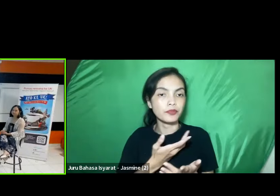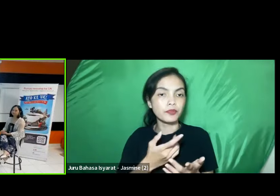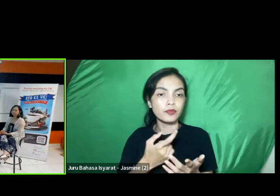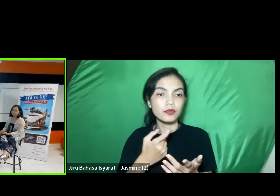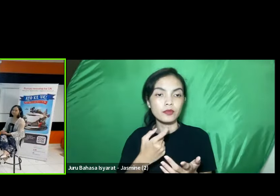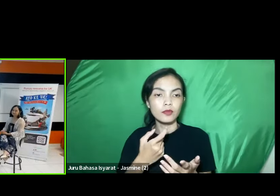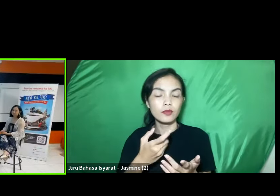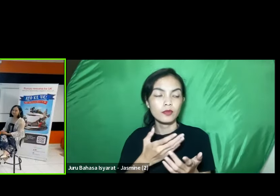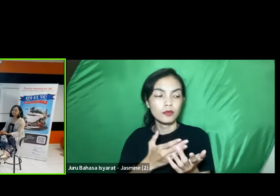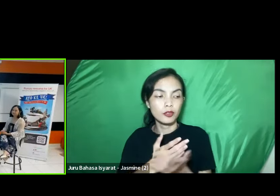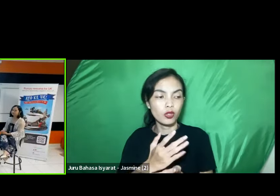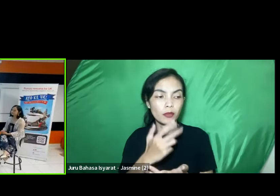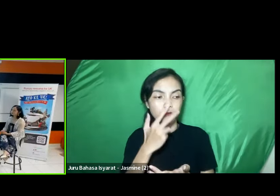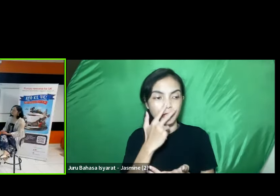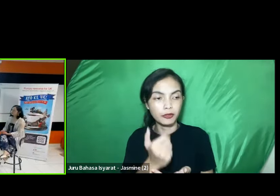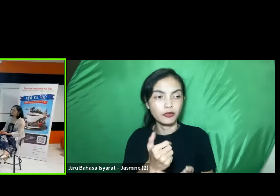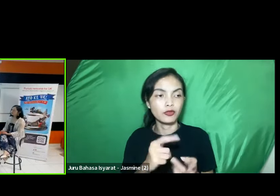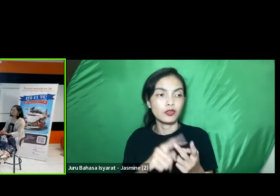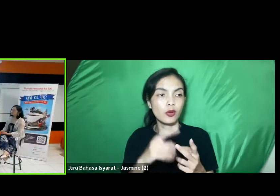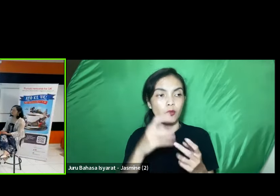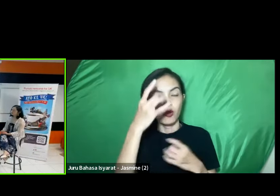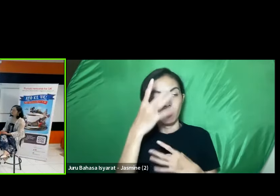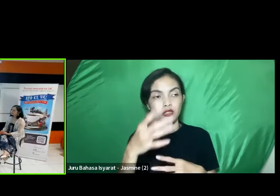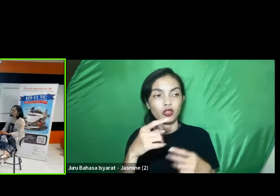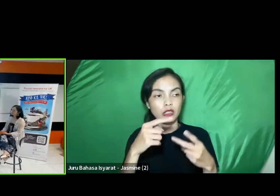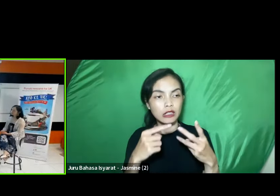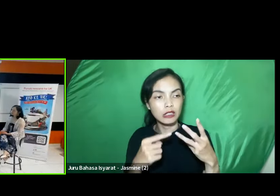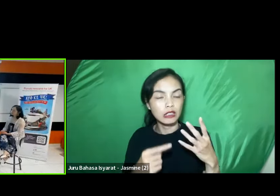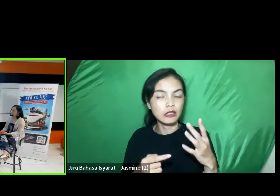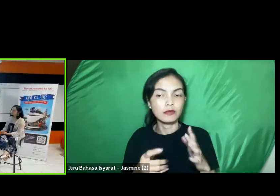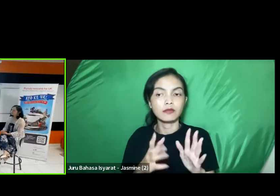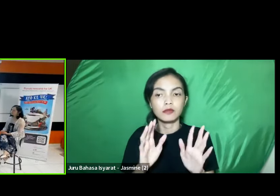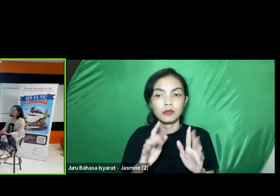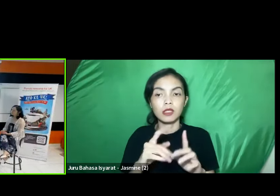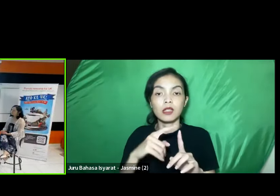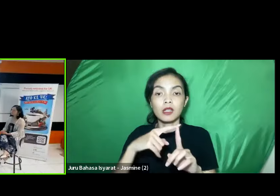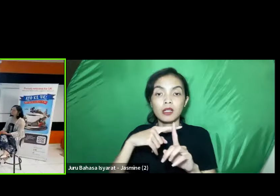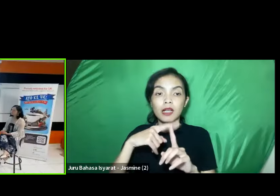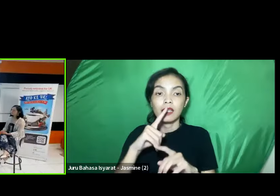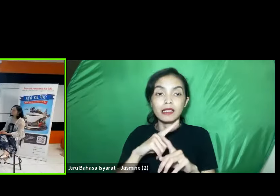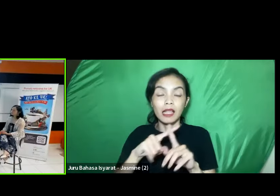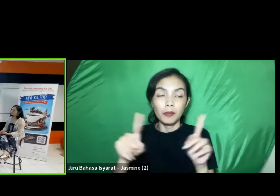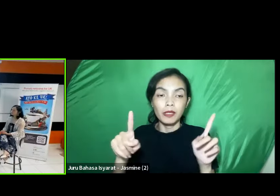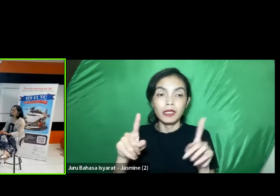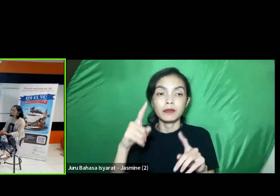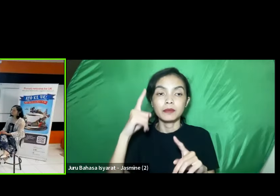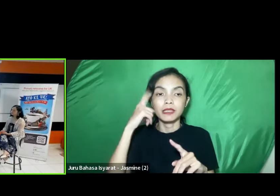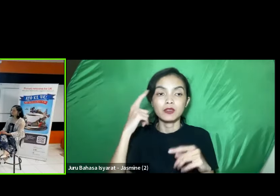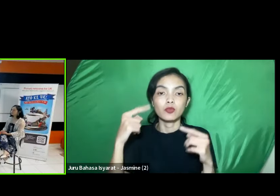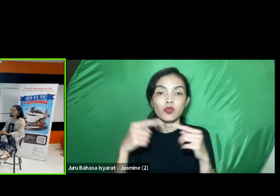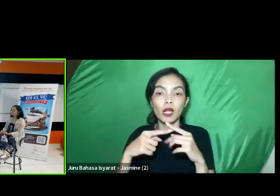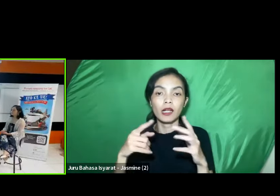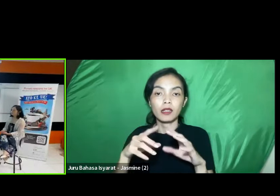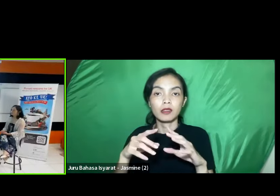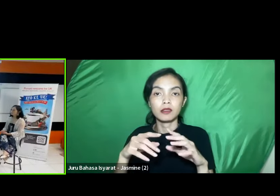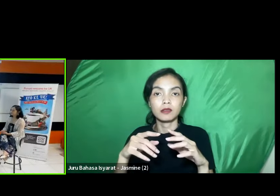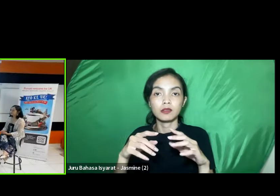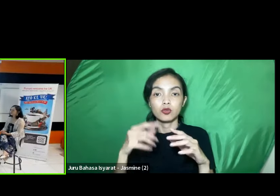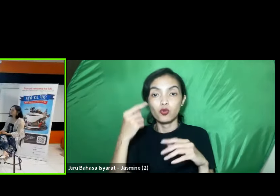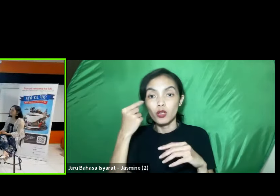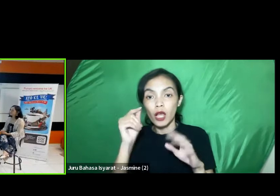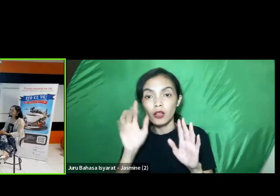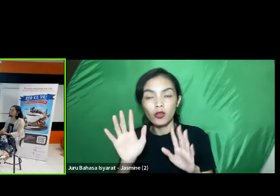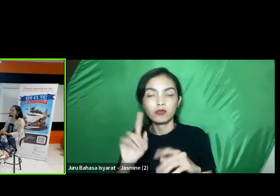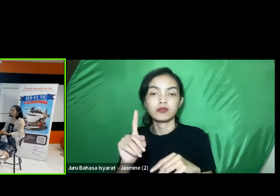soal itu ya kayak jurusannya bagus profesornya begini begitu E tapi juga try to think about nonakademicnya itu tadi tadi yang